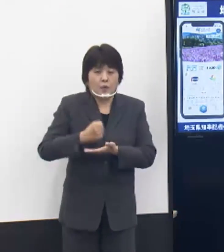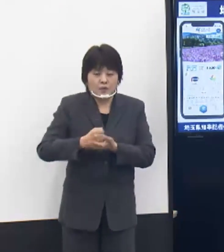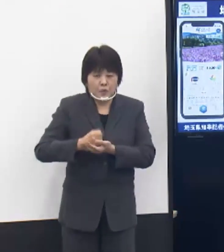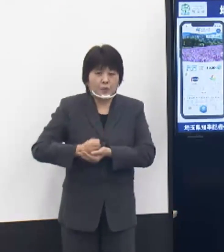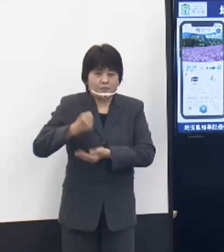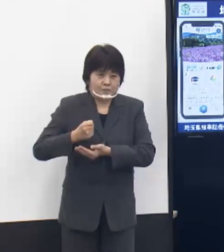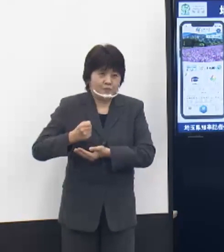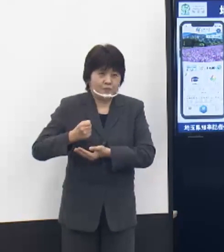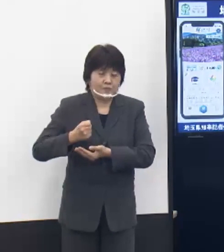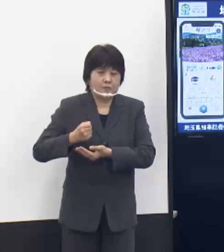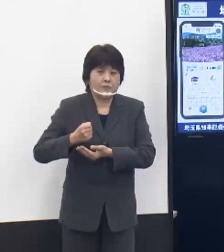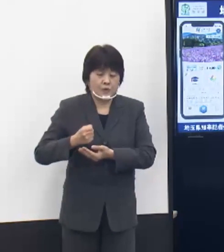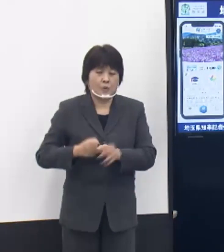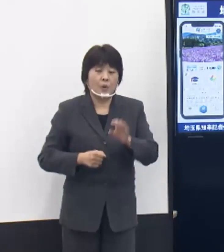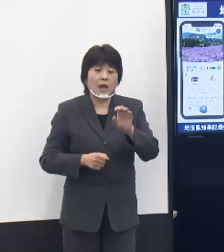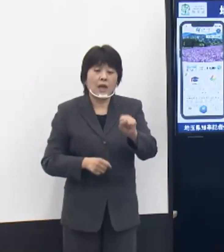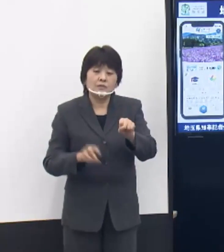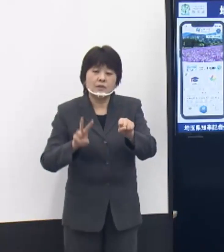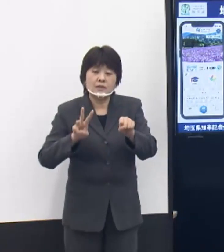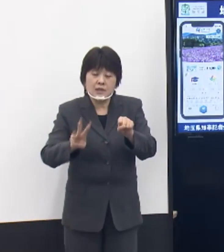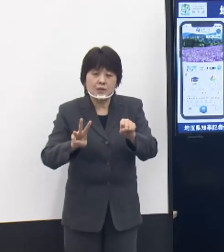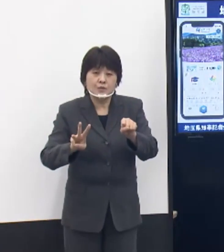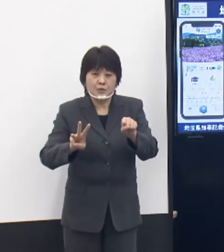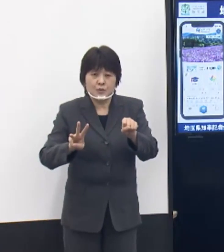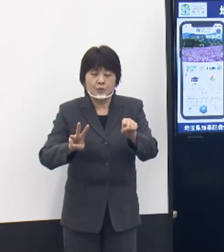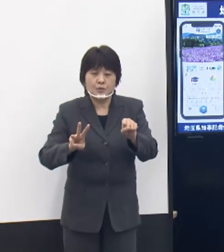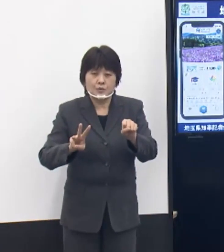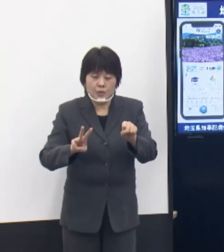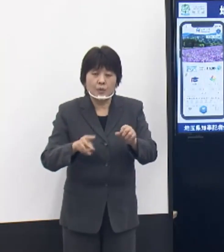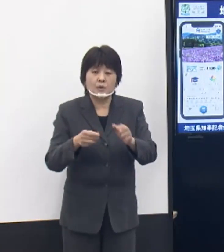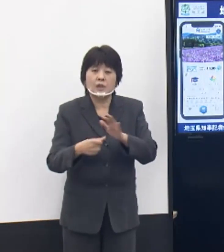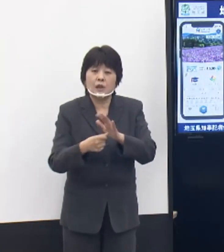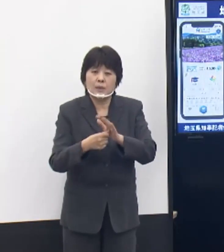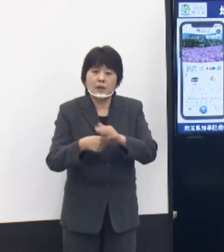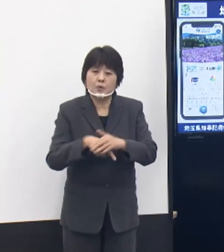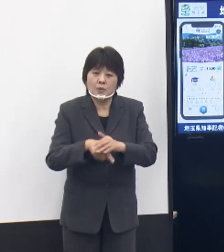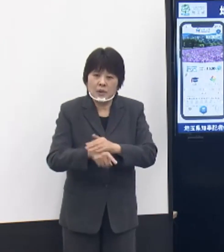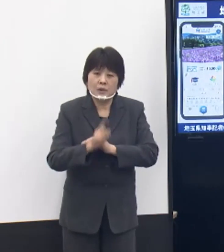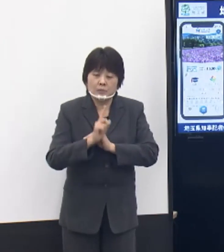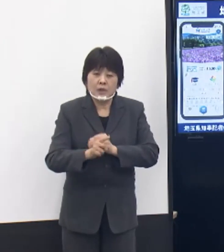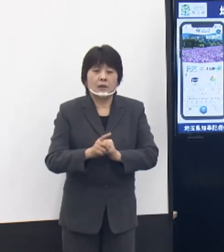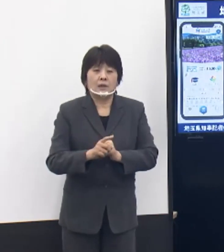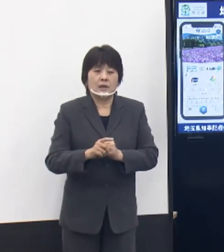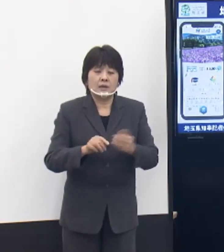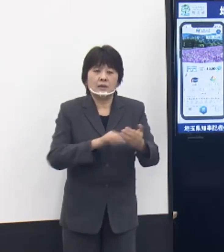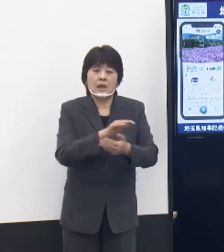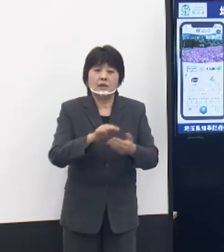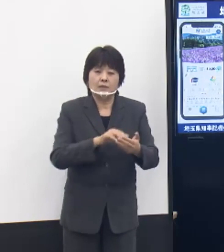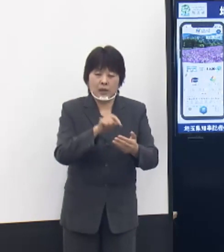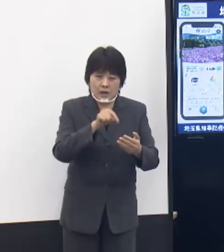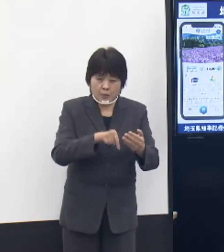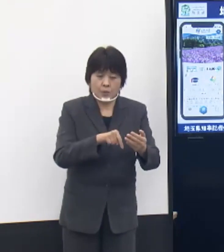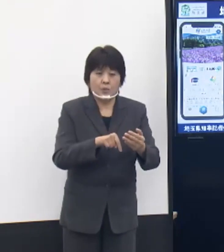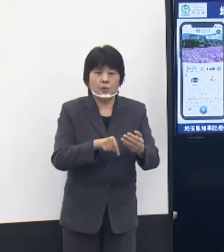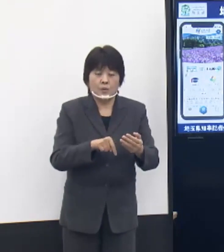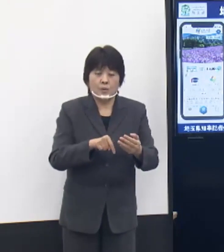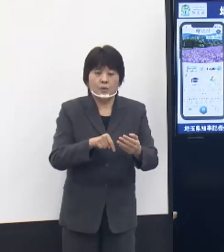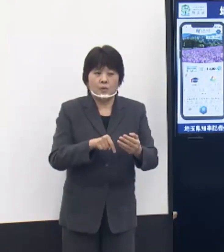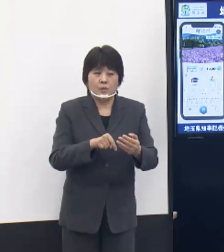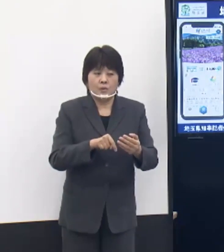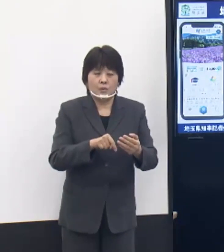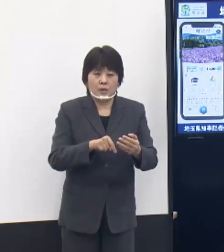ります。S キューブの名称の由来ですけれども、2つございます。1つは、埼玉版 SDGs の英